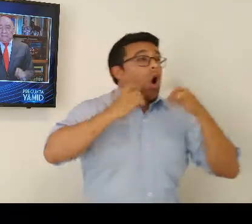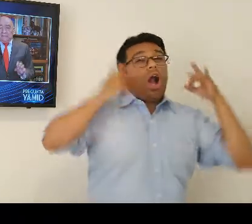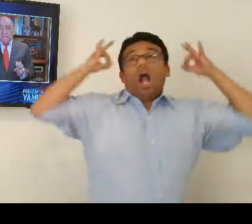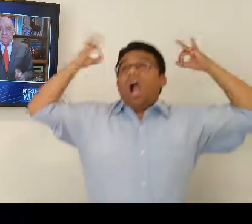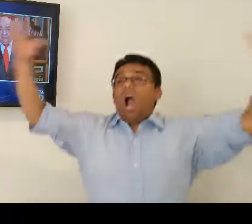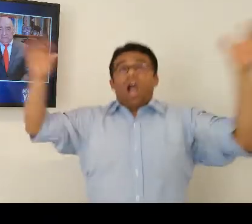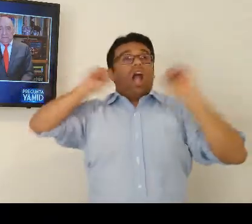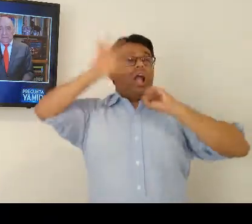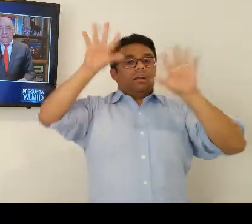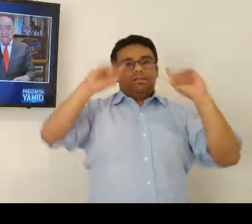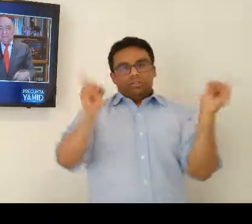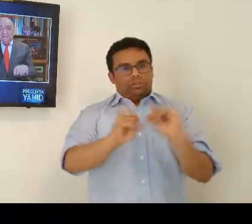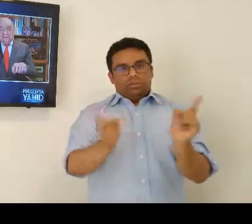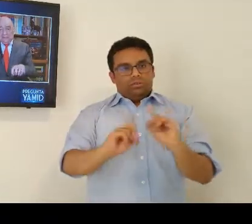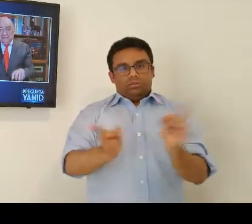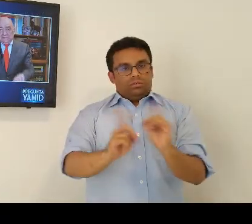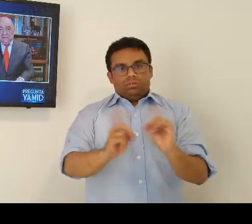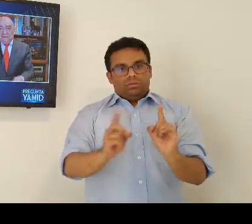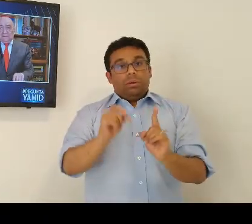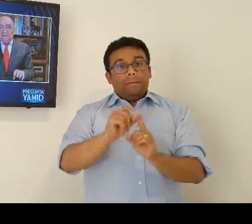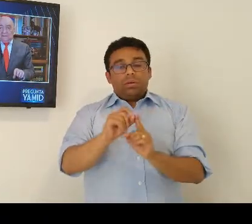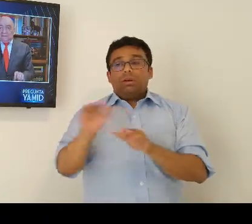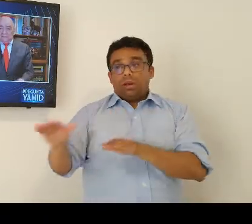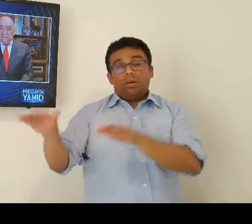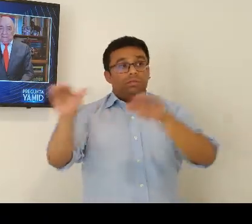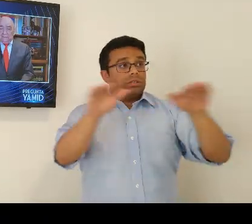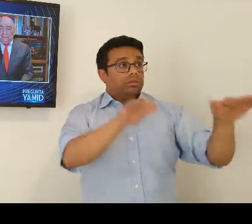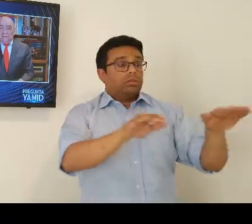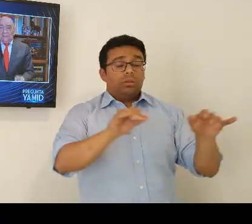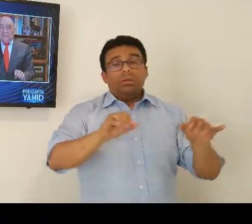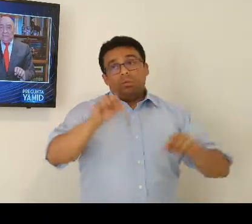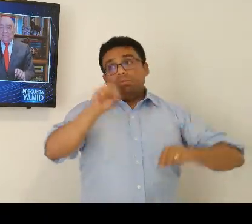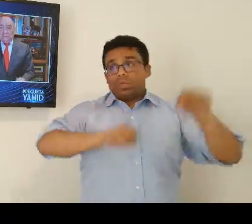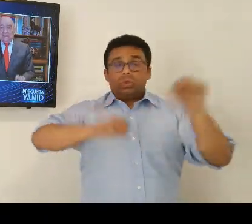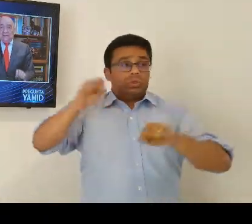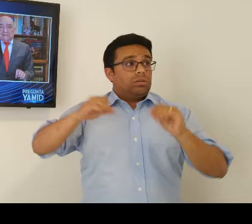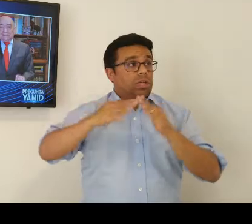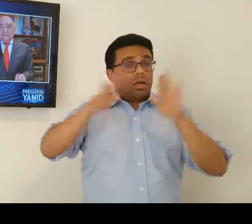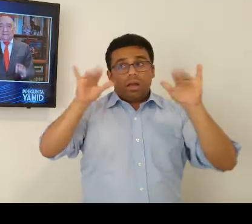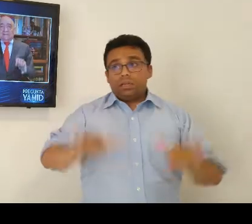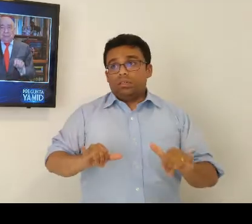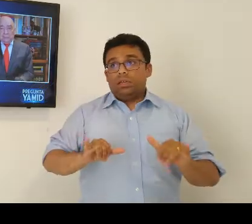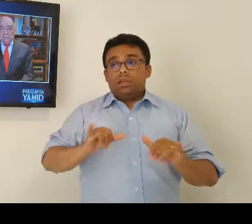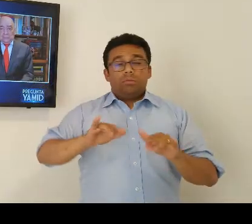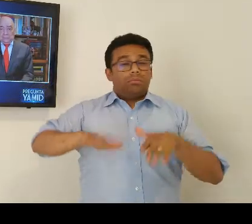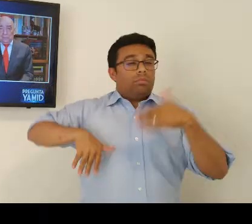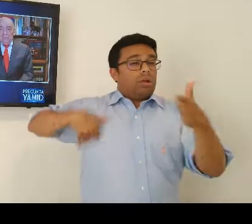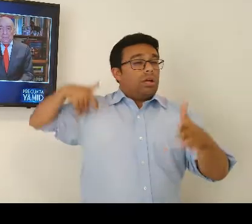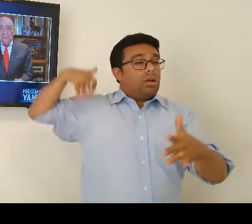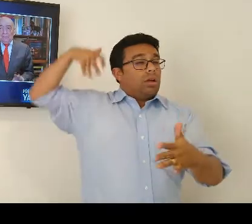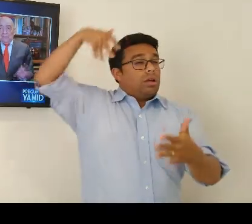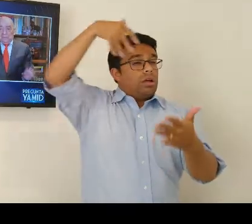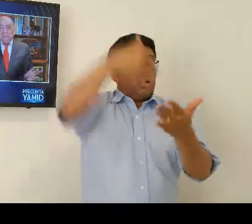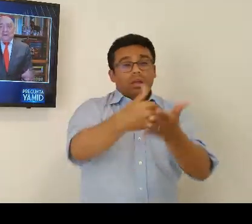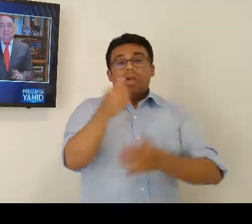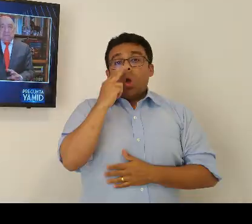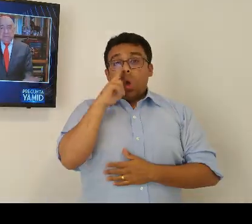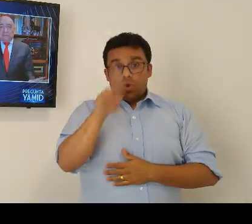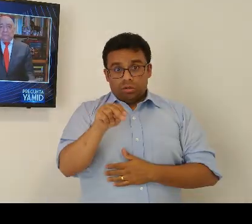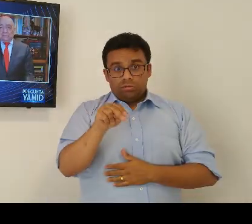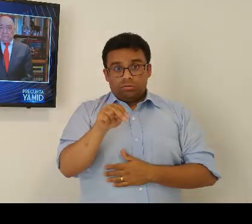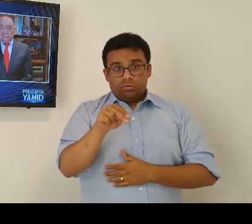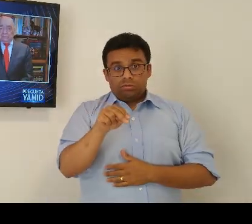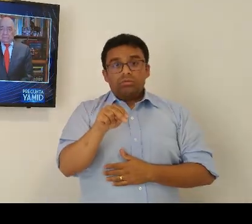que es posible que esta cuarentena, este encierro, se prolongue hasta el mes de junio, pues